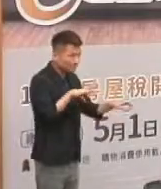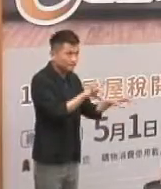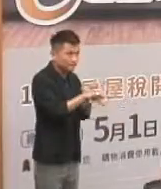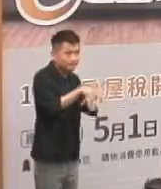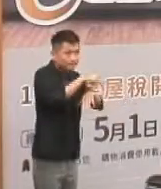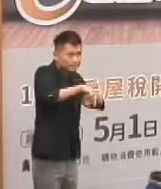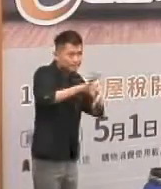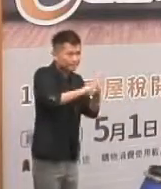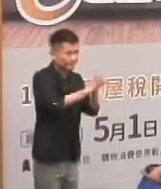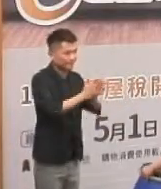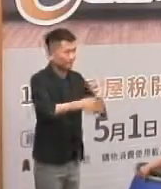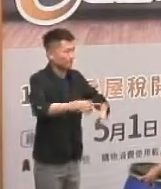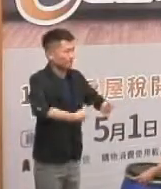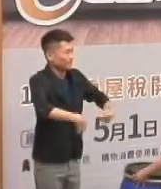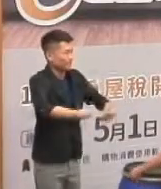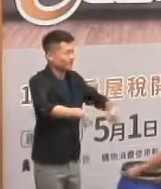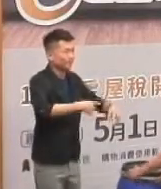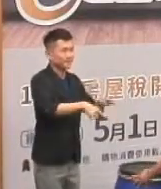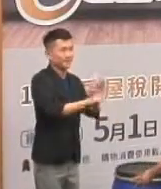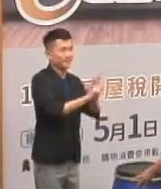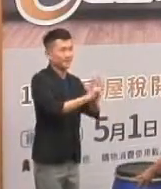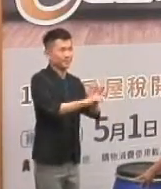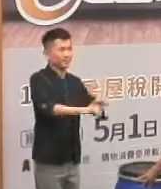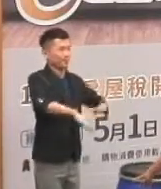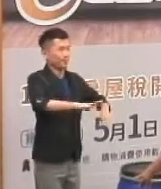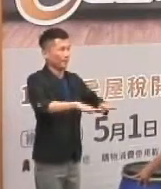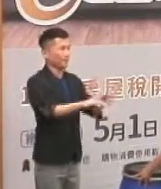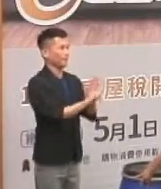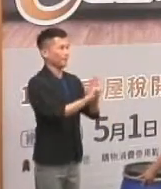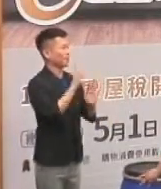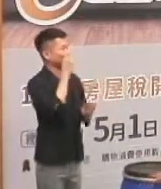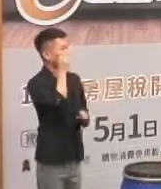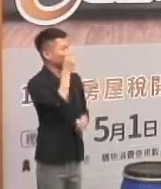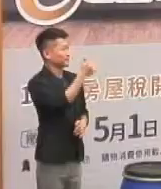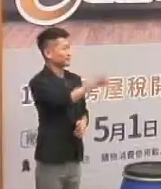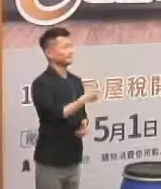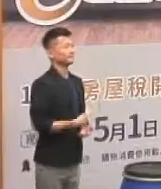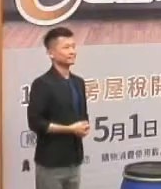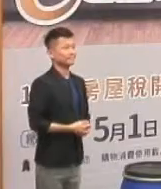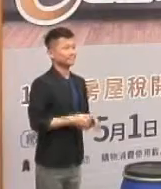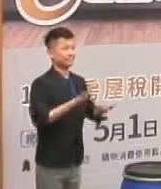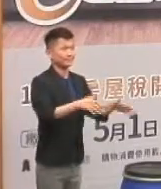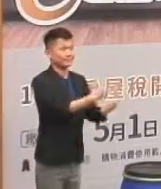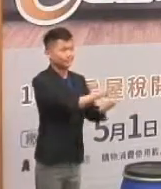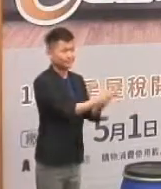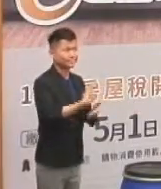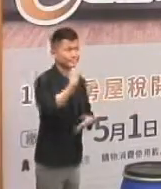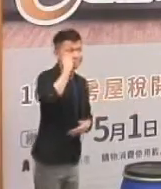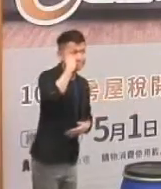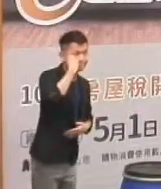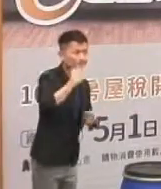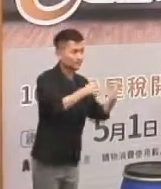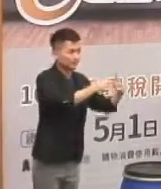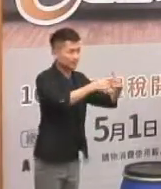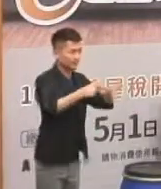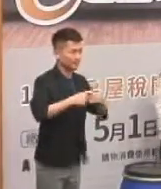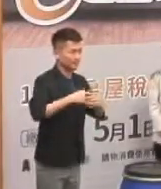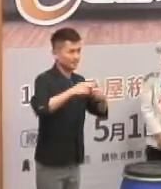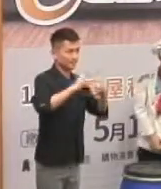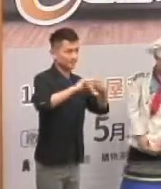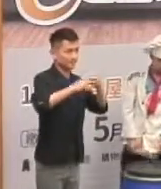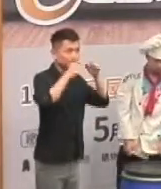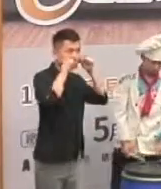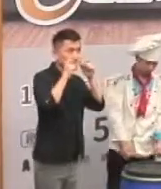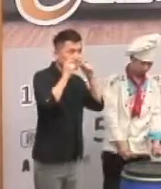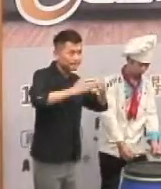变身成一场非常华丽的乱打秀演出。那同时呢，我们今天也特别邀请到的是人间兵器打